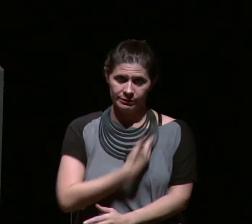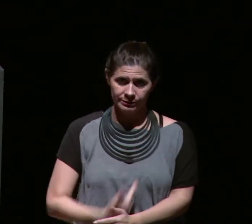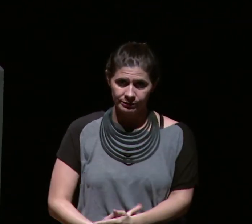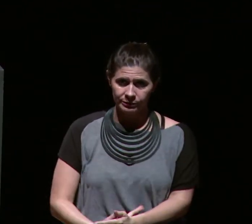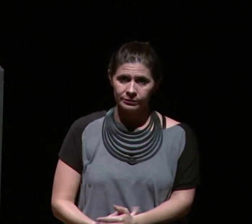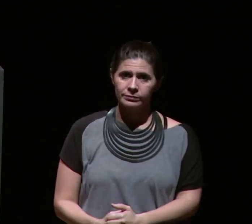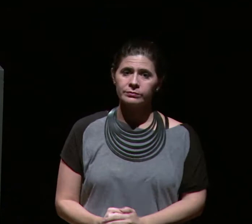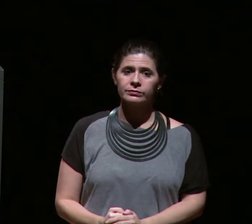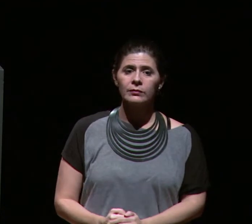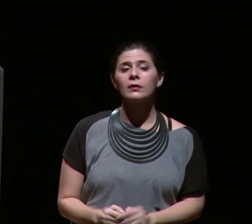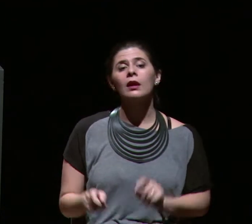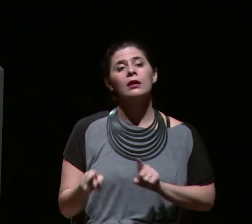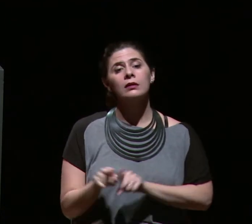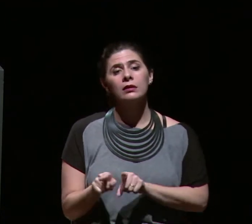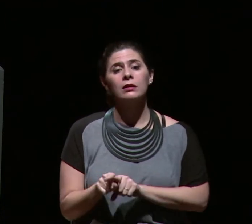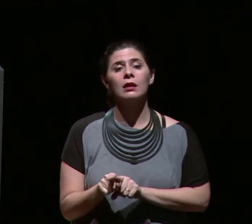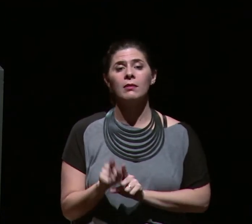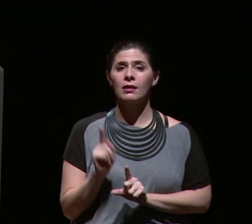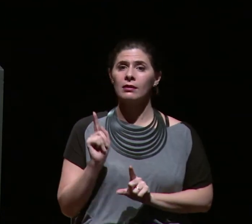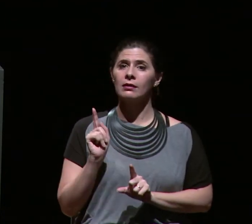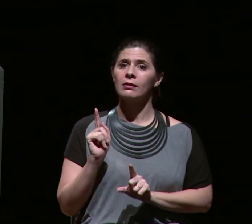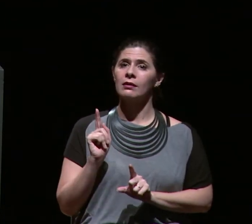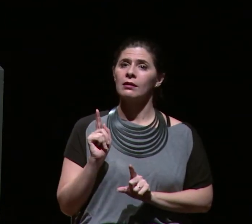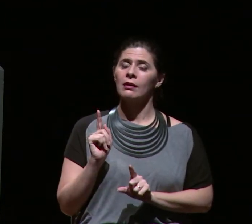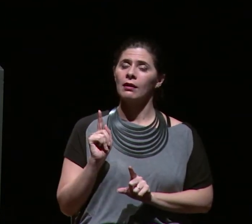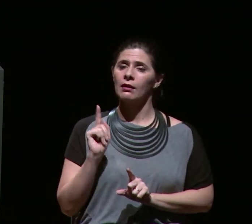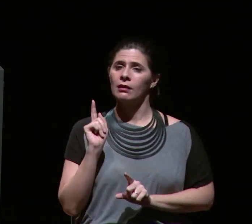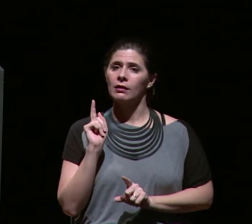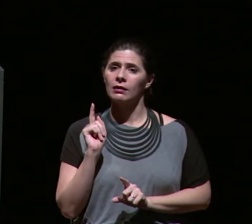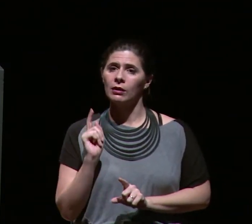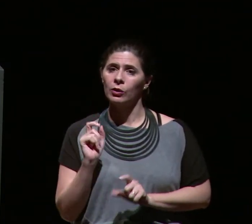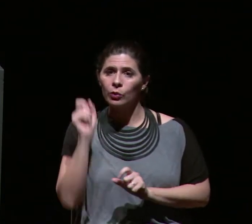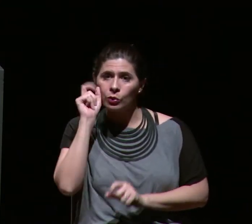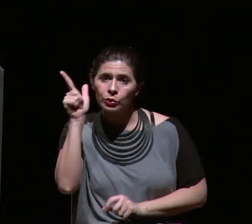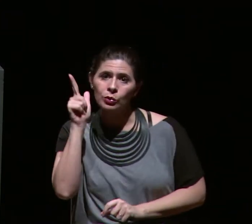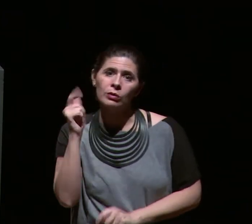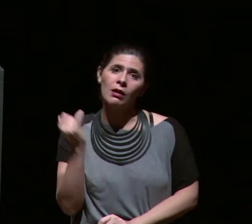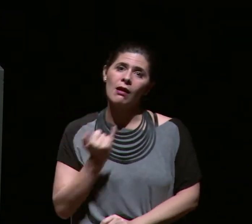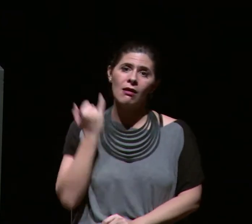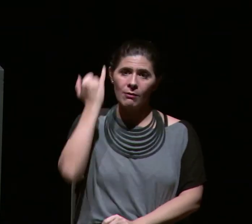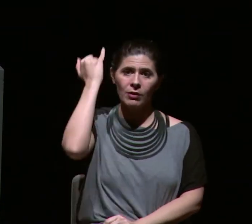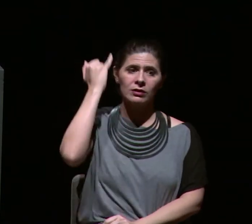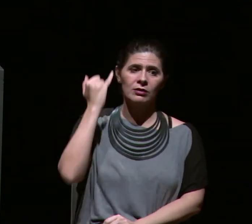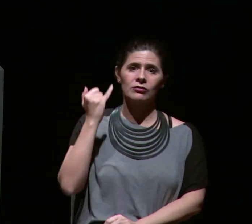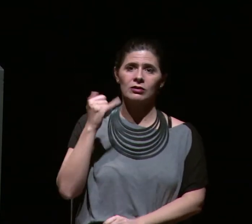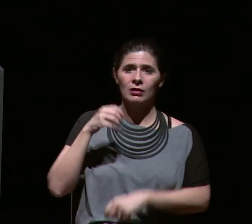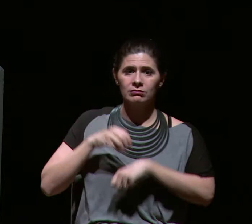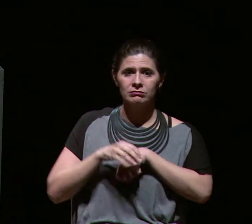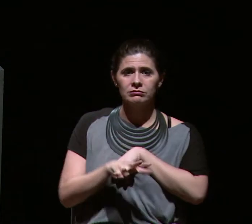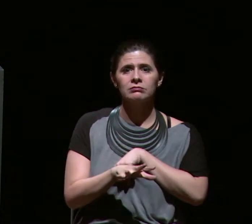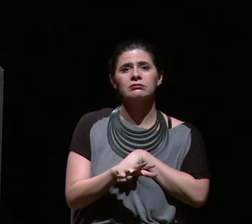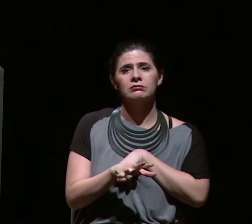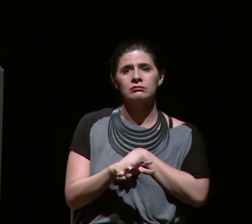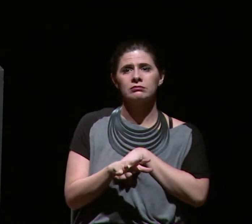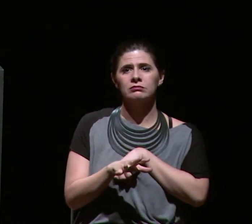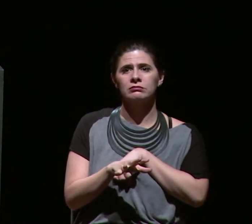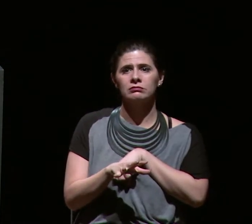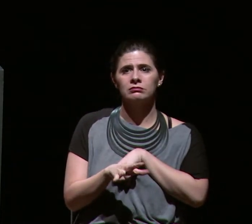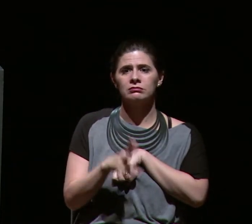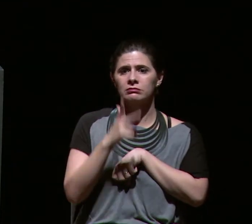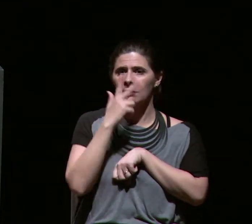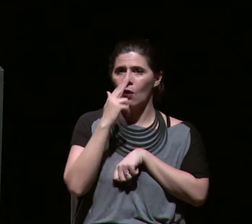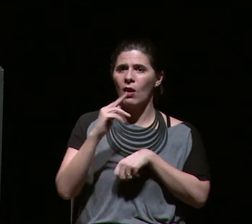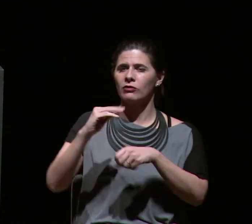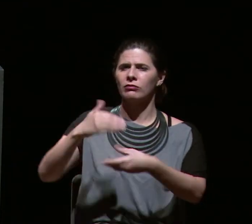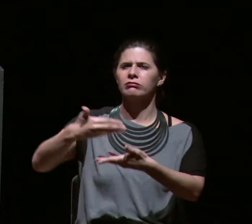dessas intrincadas e importantes culturas na formação do país. Opa, eu acho que meu computador